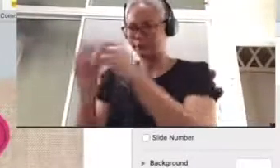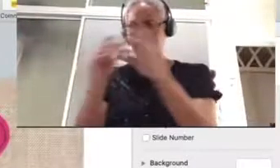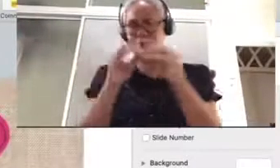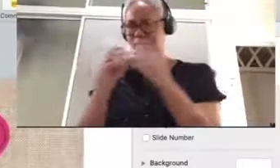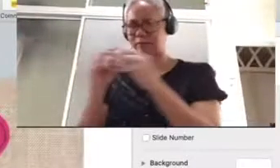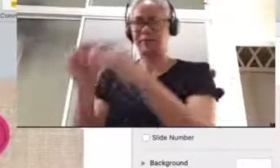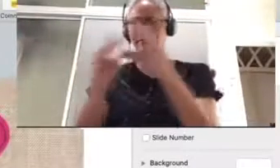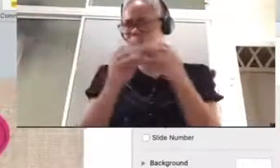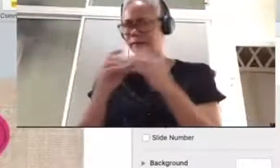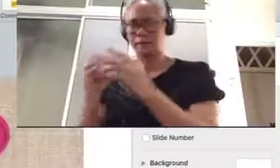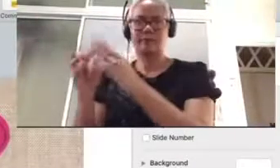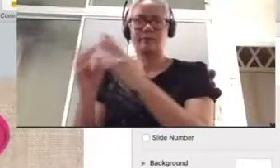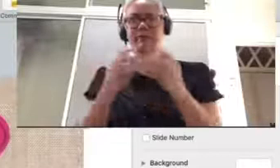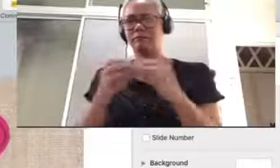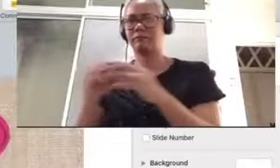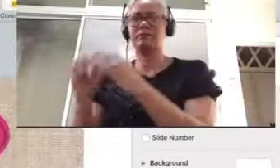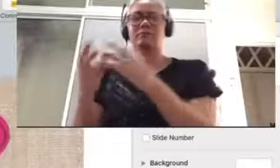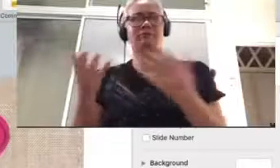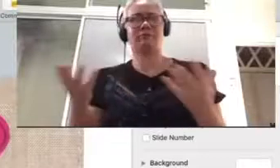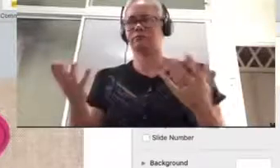ahí reunidos hablando.